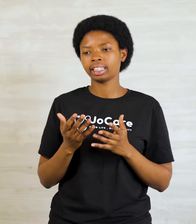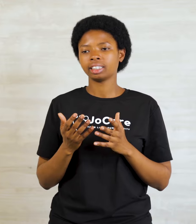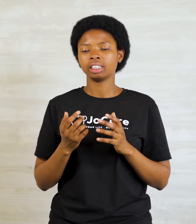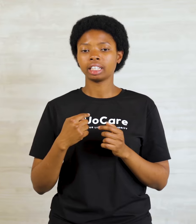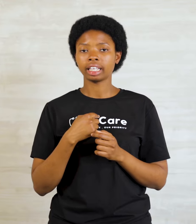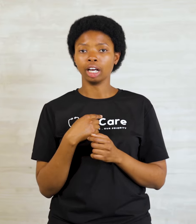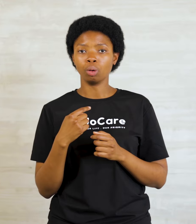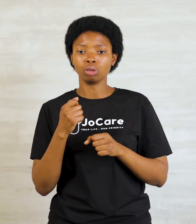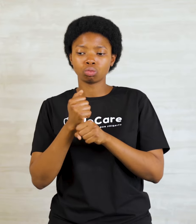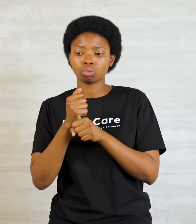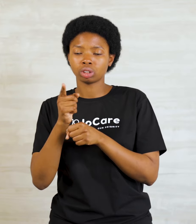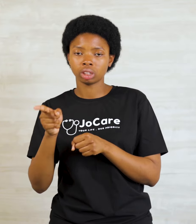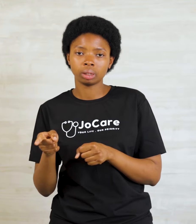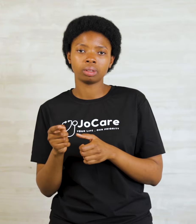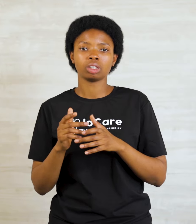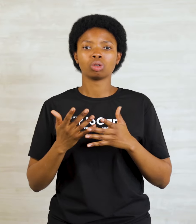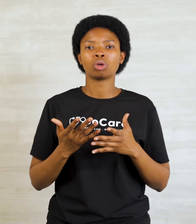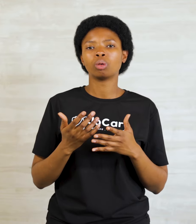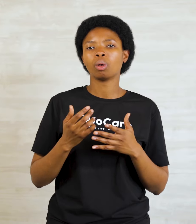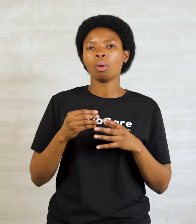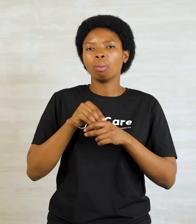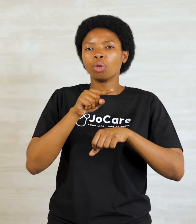byagenda ndamutse nkoze ibi mu gihe nabitinyaga